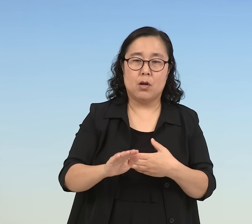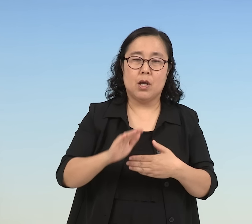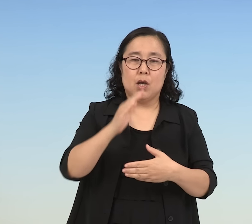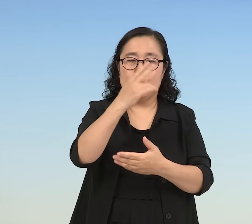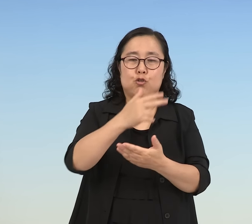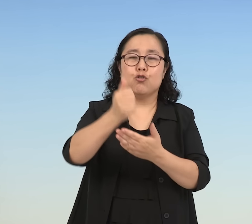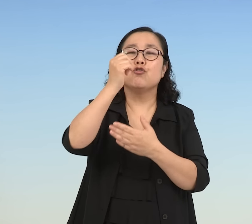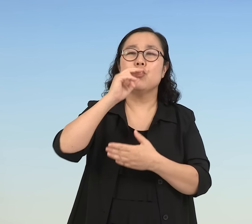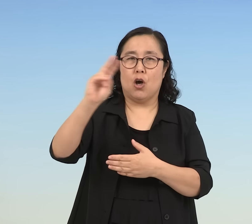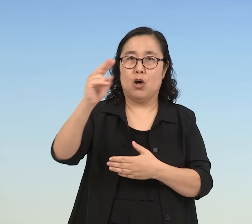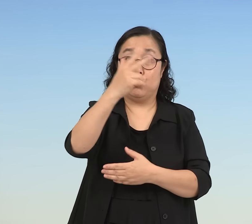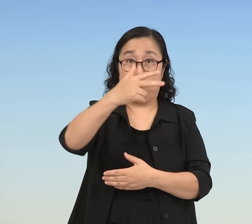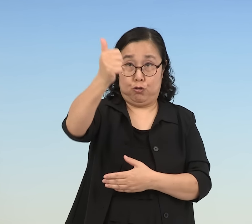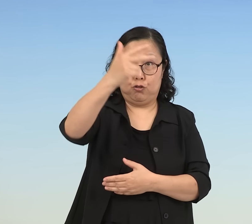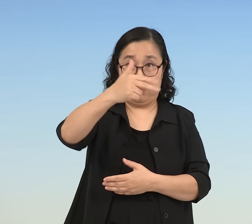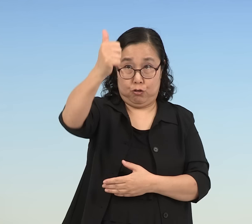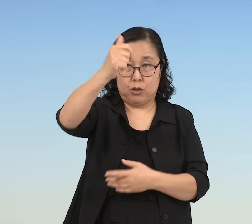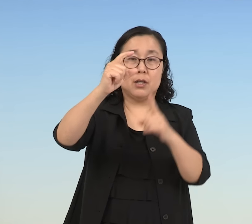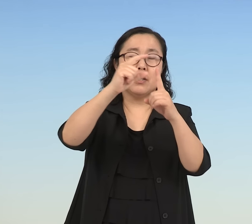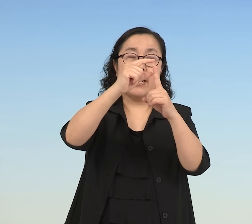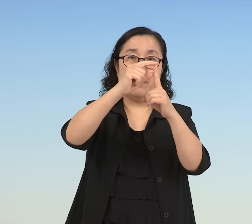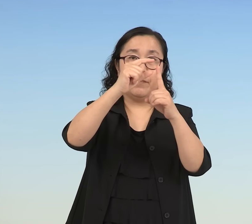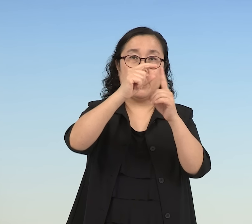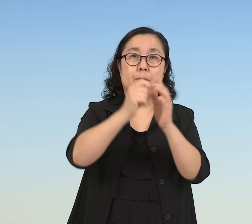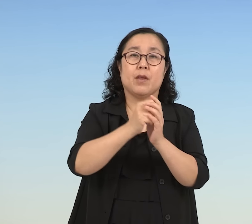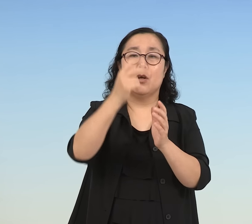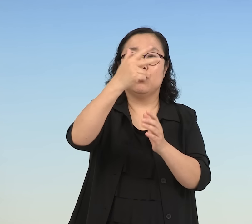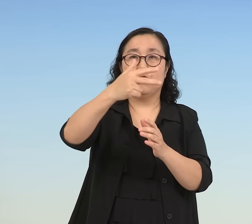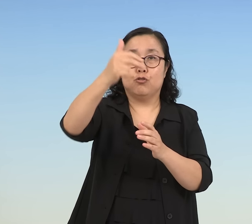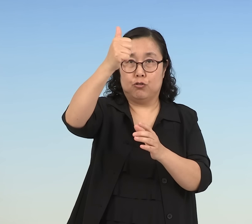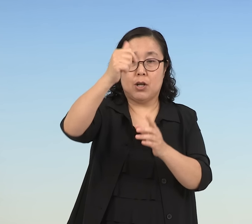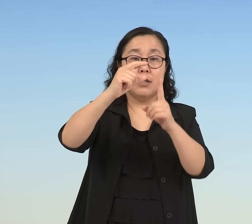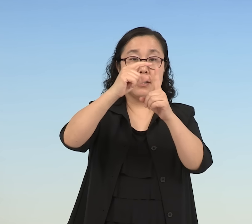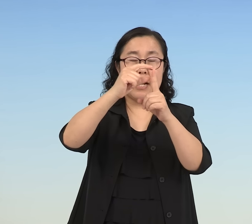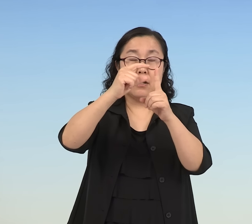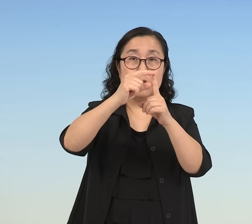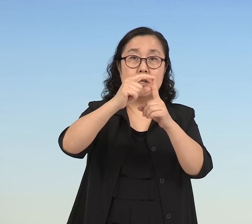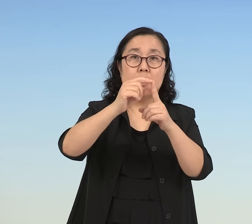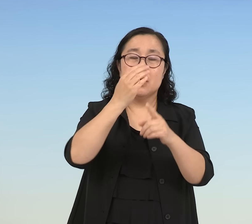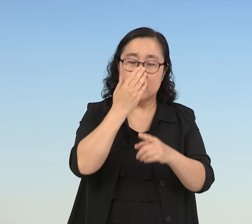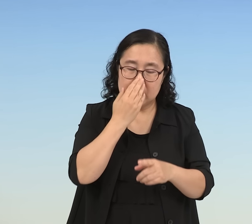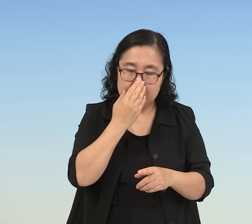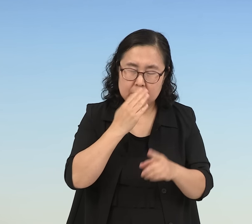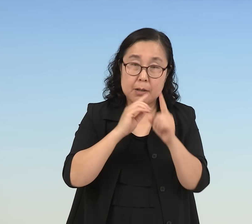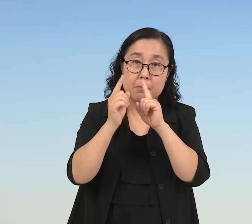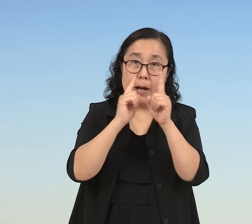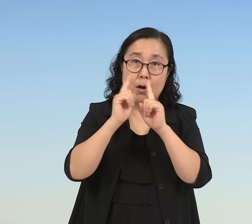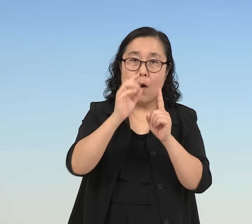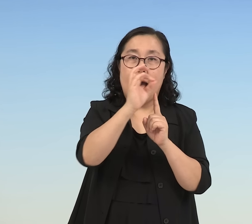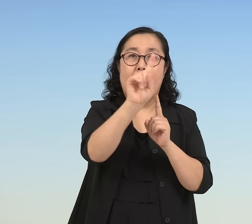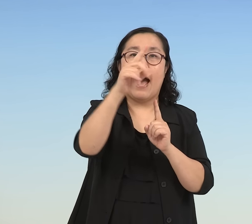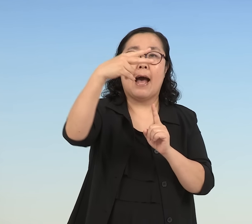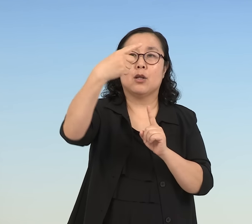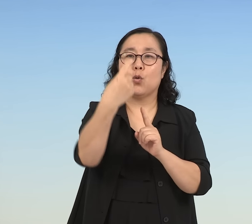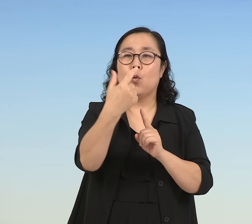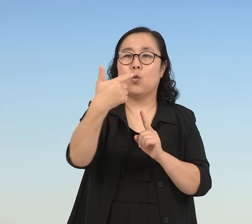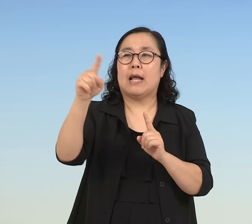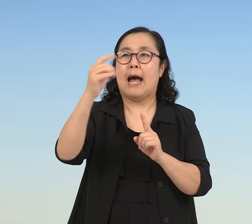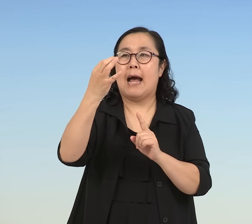이 주라는 단어예요. 이 여호와 우리 주여 할 때 이 주라는 단어는 히브리어로 아도나이라는